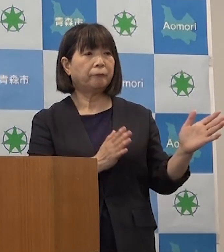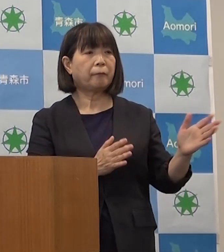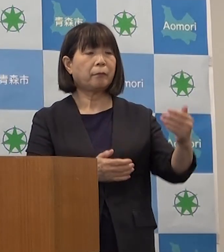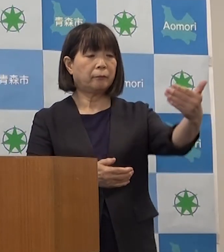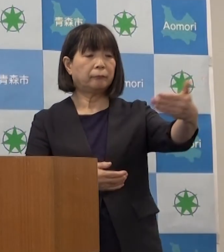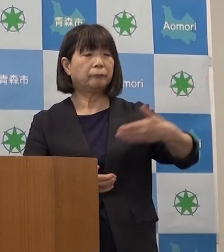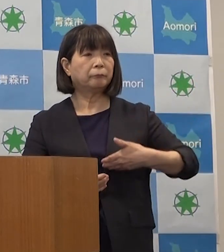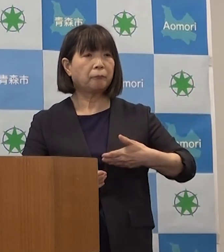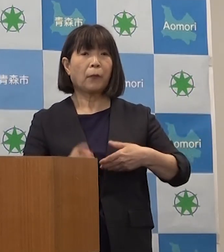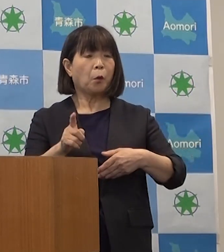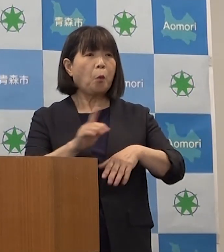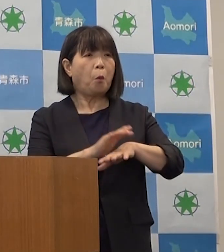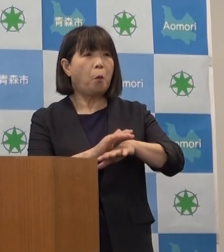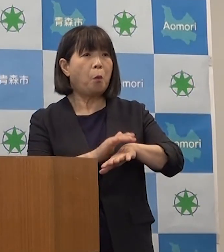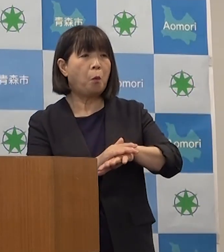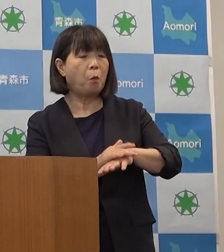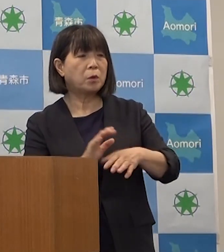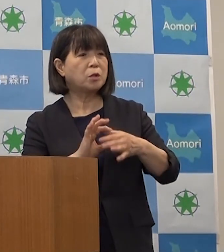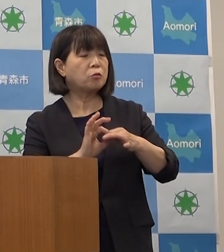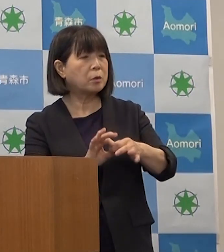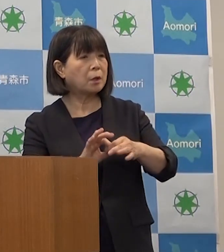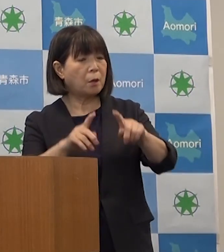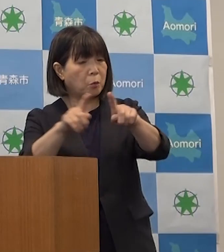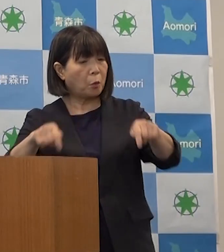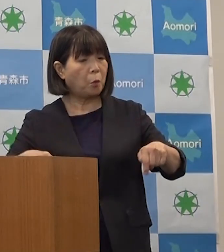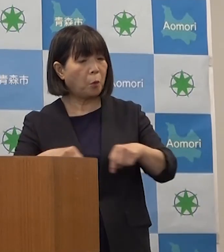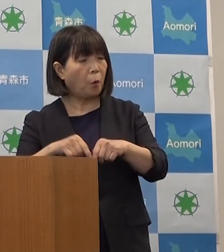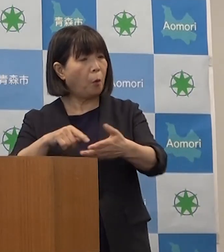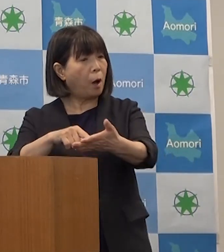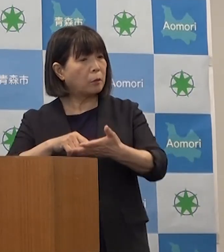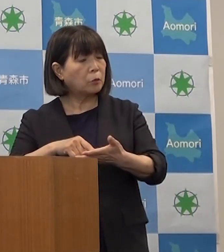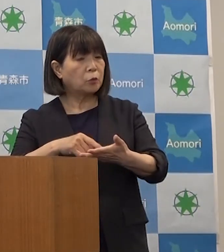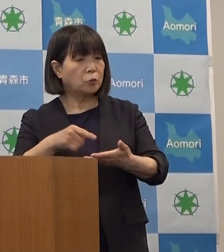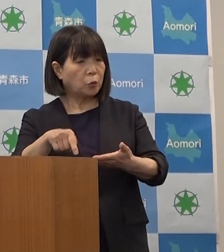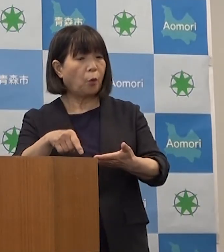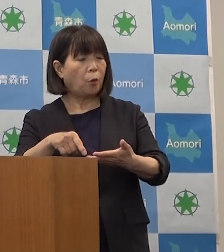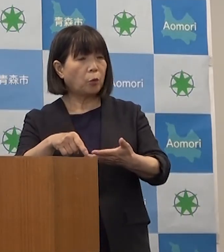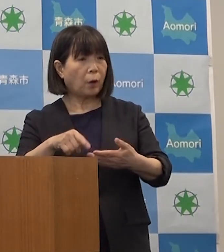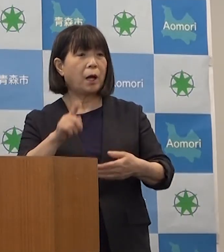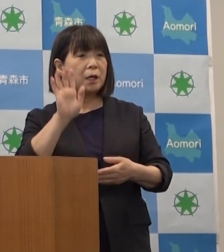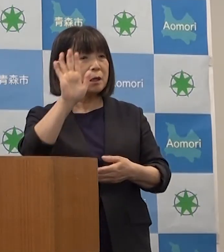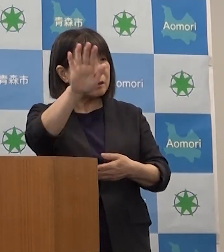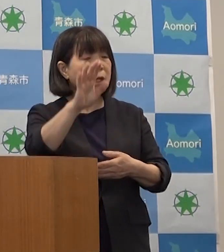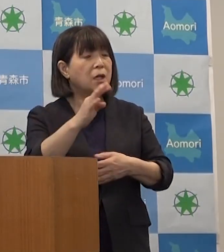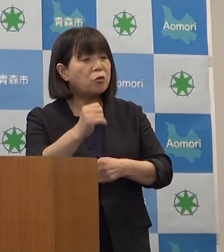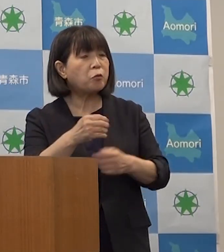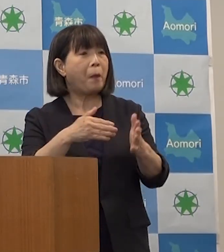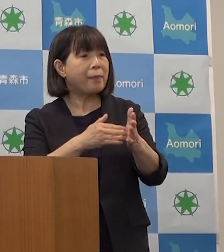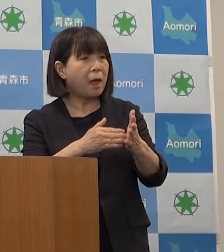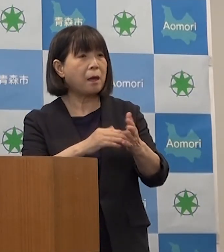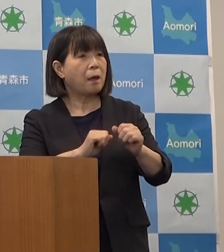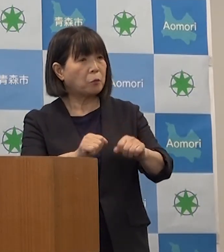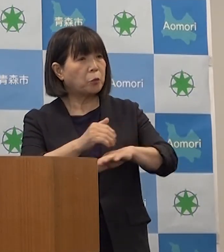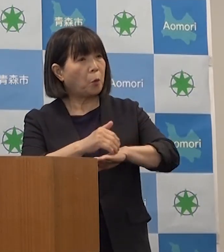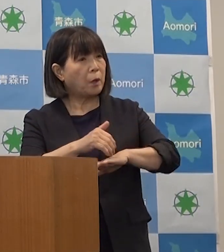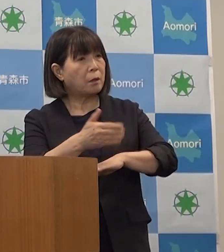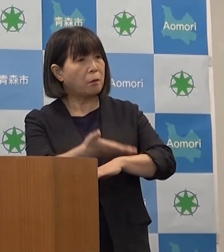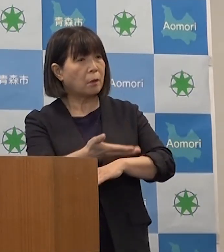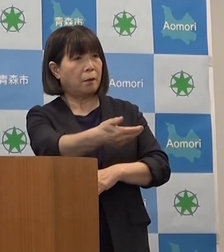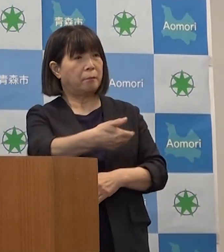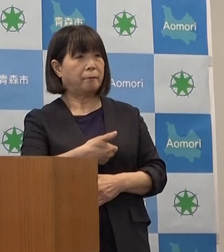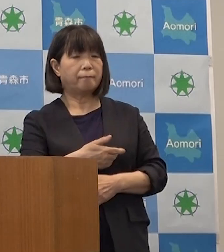つ出されるとかまだ分かっていないかと思うんですけど、何月ぐらいまでを目処にしたいだとかそういうものはございますか？ い